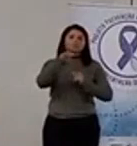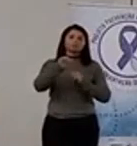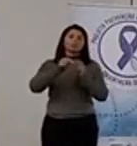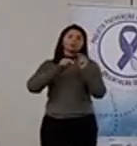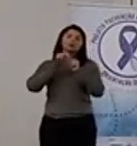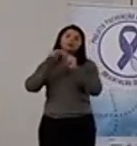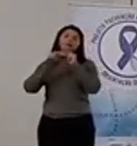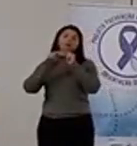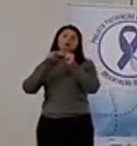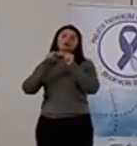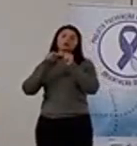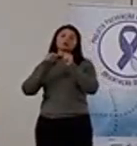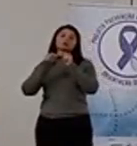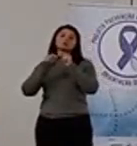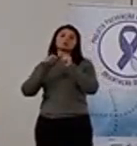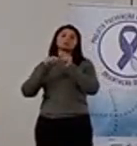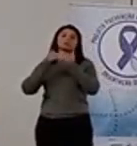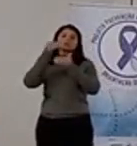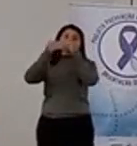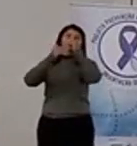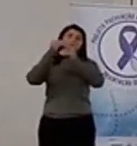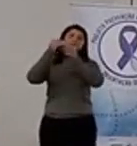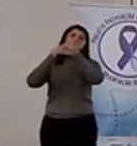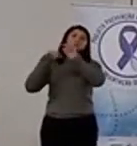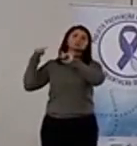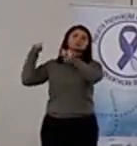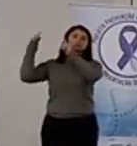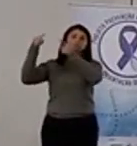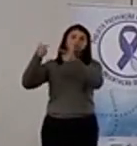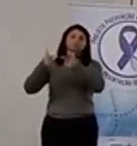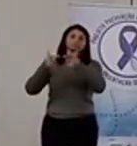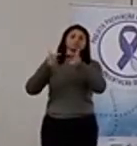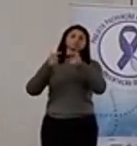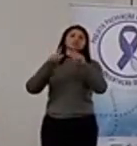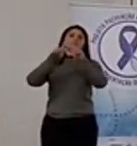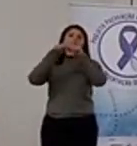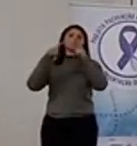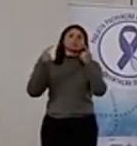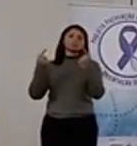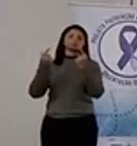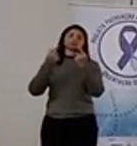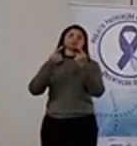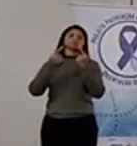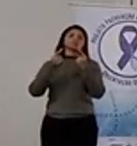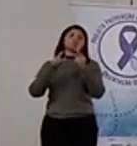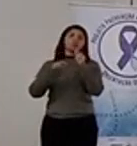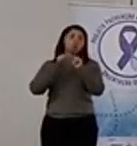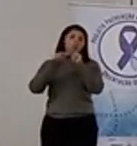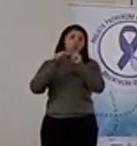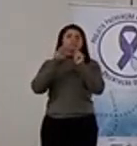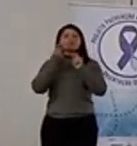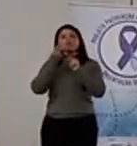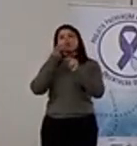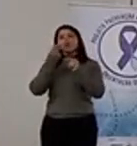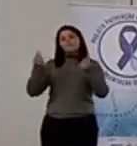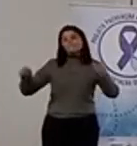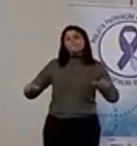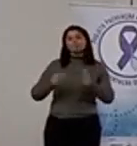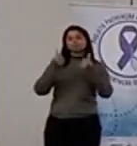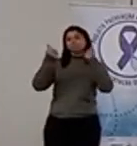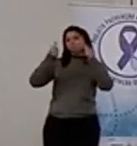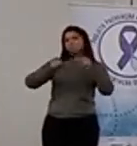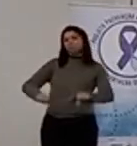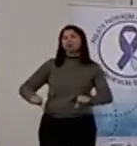dizer tudo que nasce com a pessoa, ou anomalia congênita. Mas se eu falo em malformação genética, eu estou dizendo que aquela